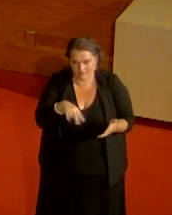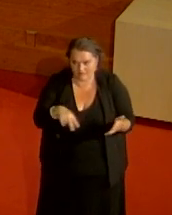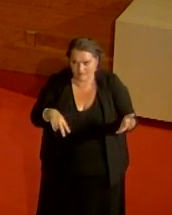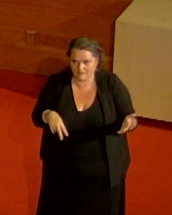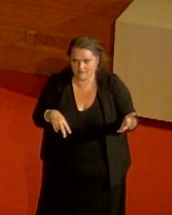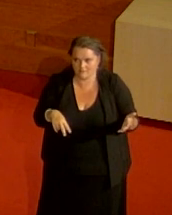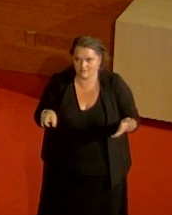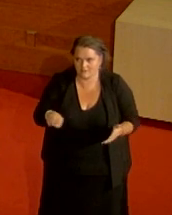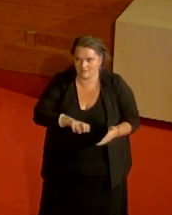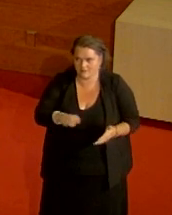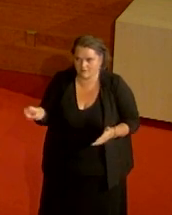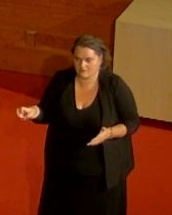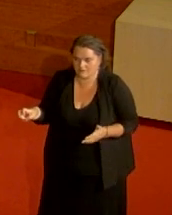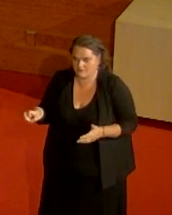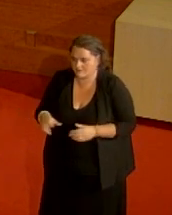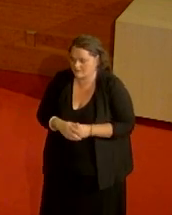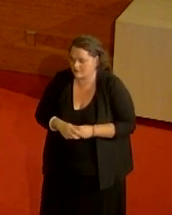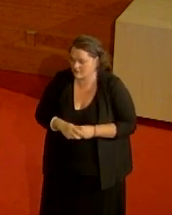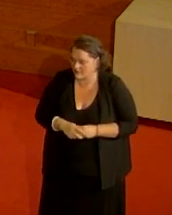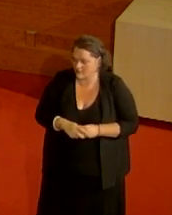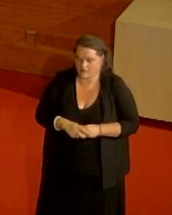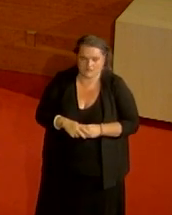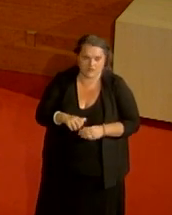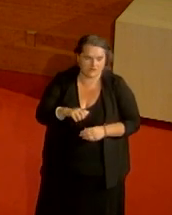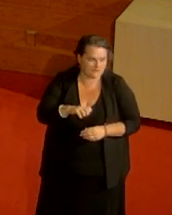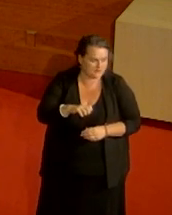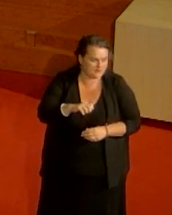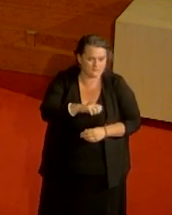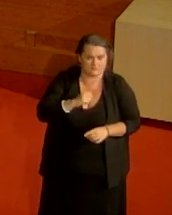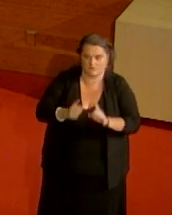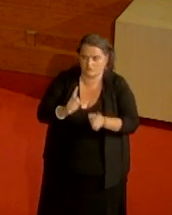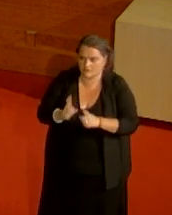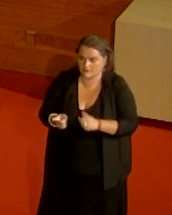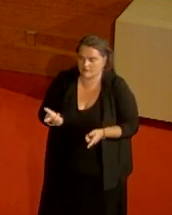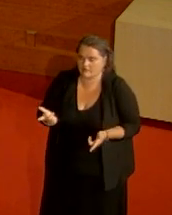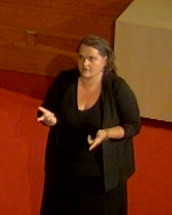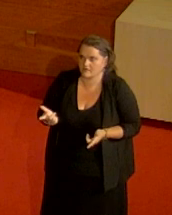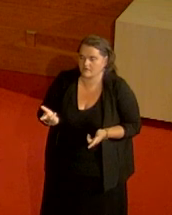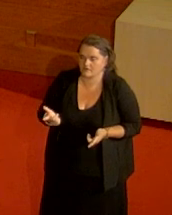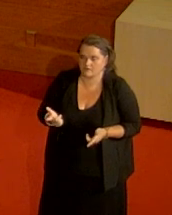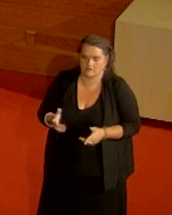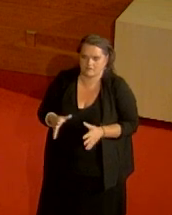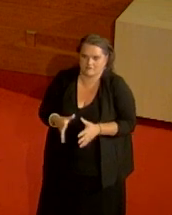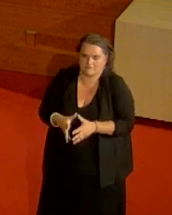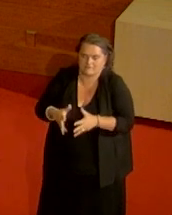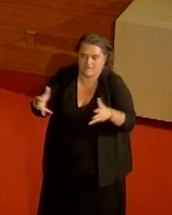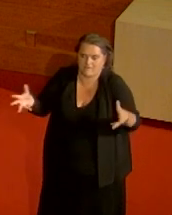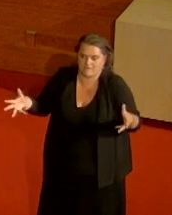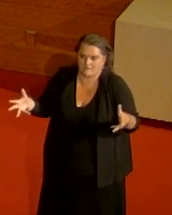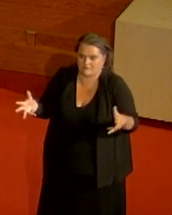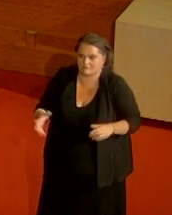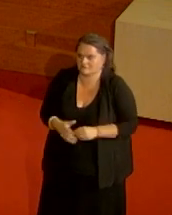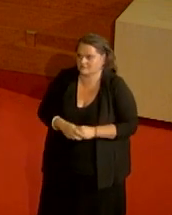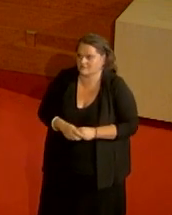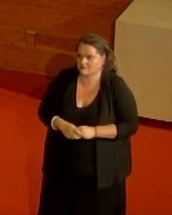frente a la oclocracia entendida como El dominio de una muchedumbre de una muchedumbre que eh